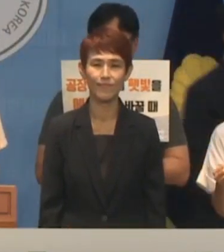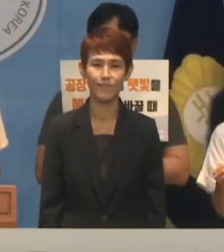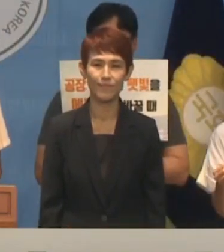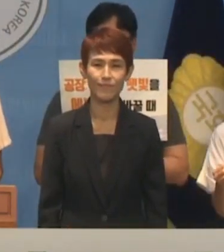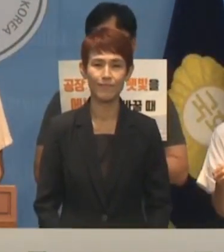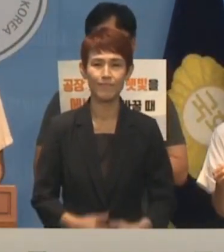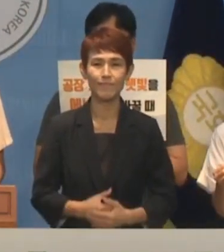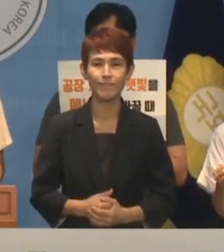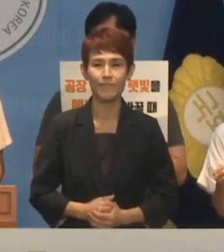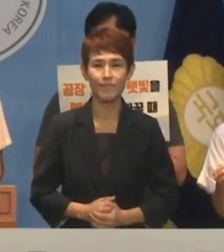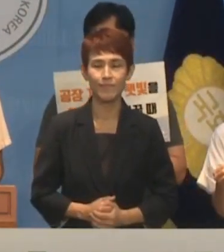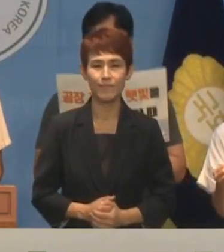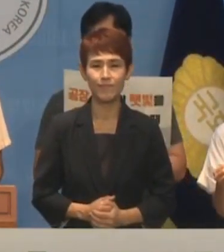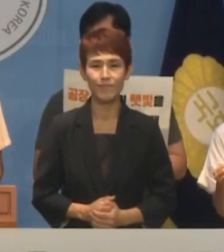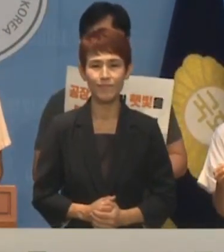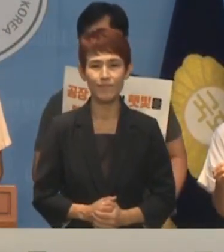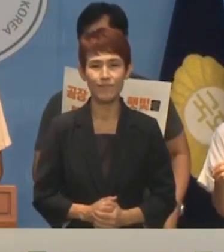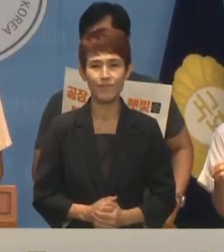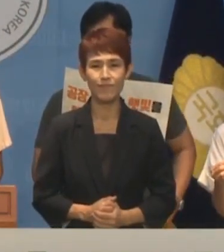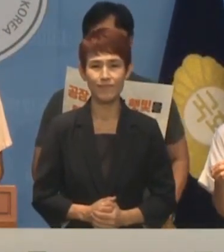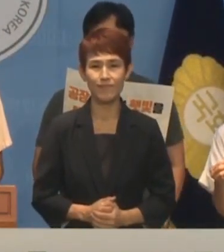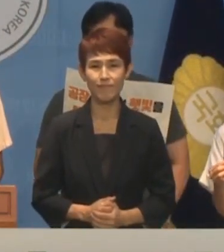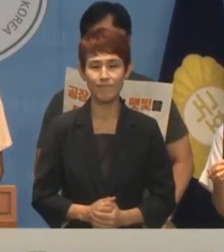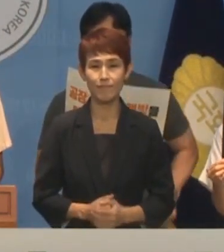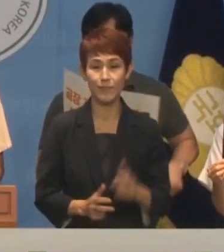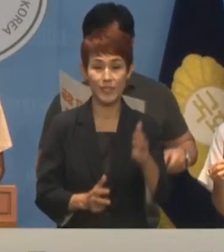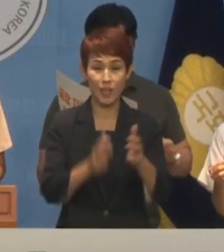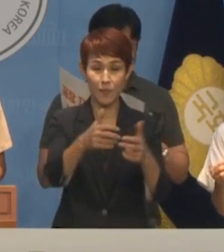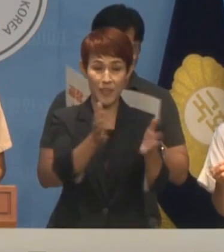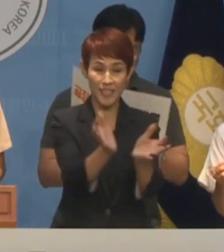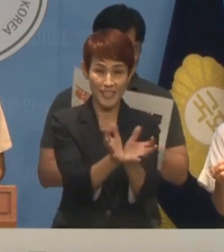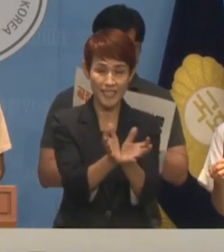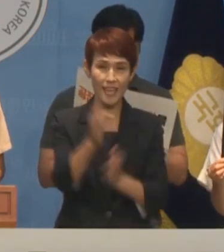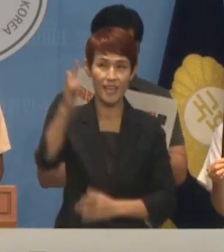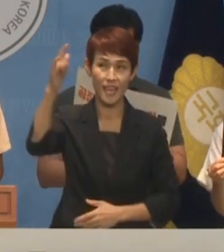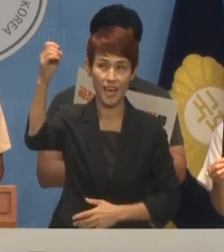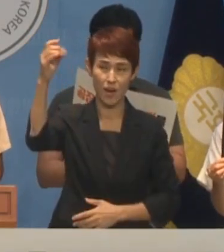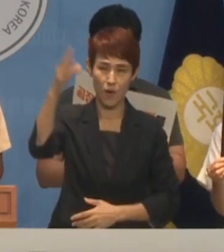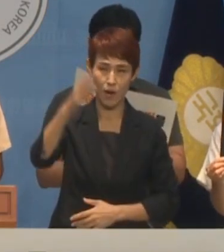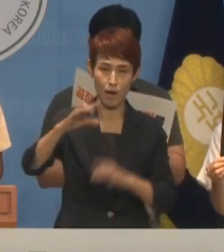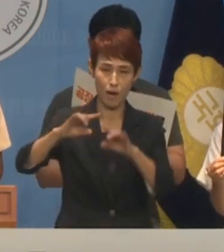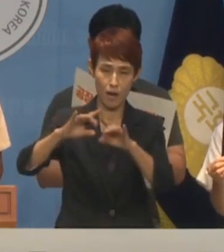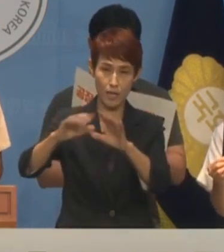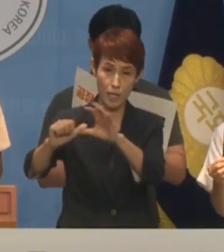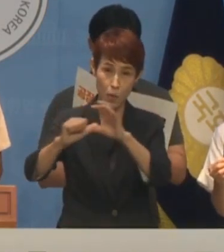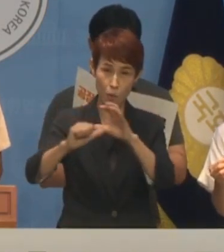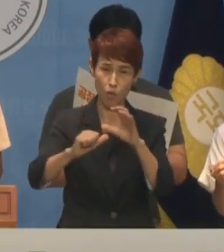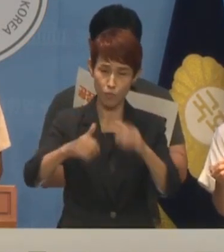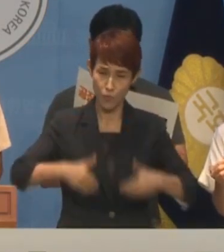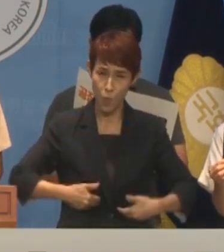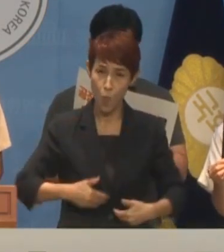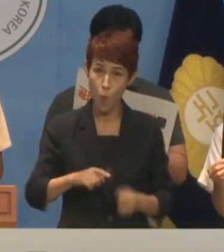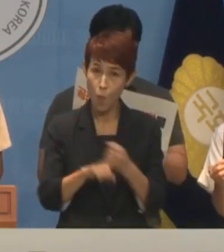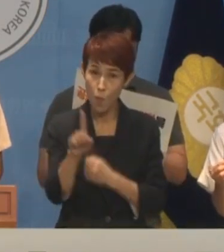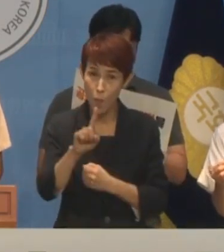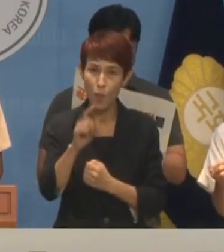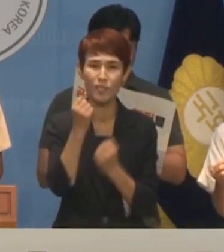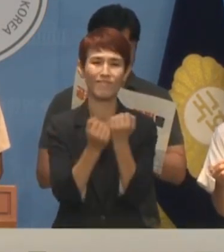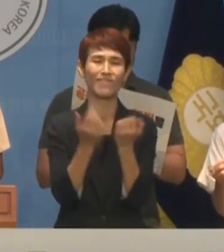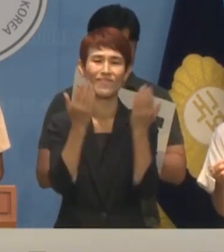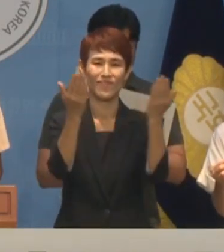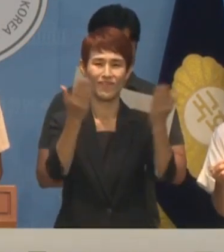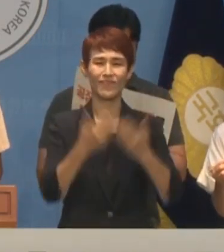네, 다음 발언을 들어보겠습니다. 산업단지 태양광 보급 확대가 왜 필요한지에 대해서